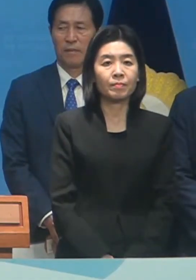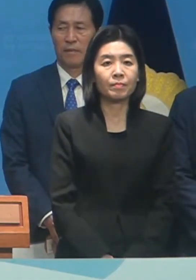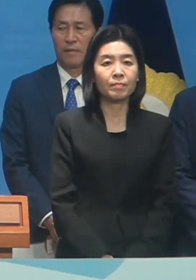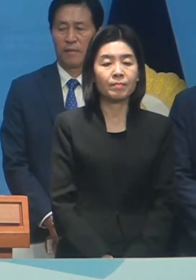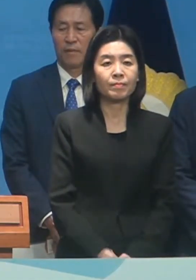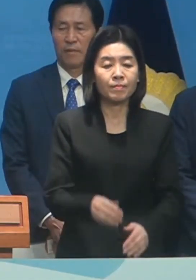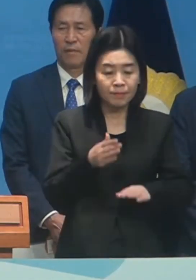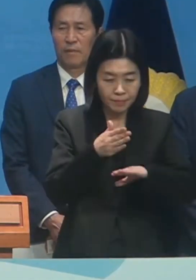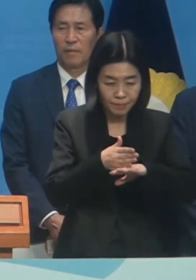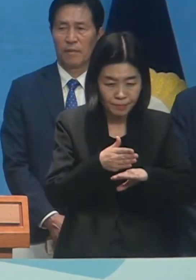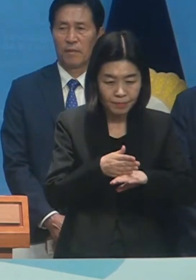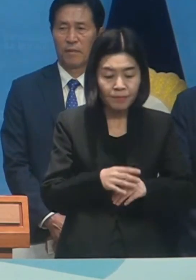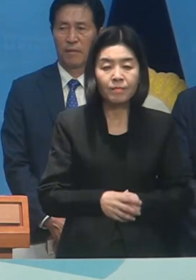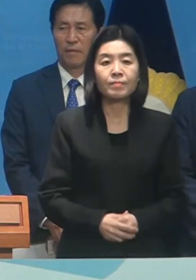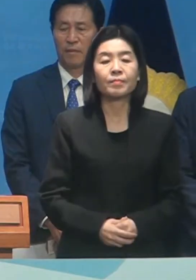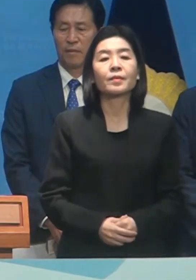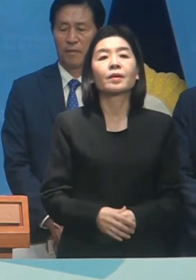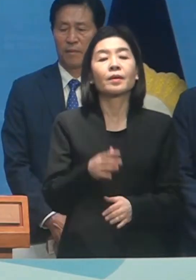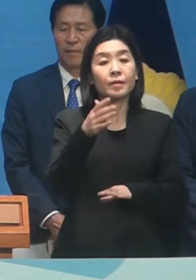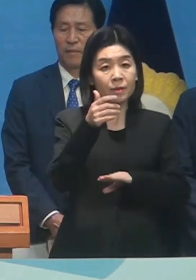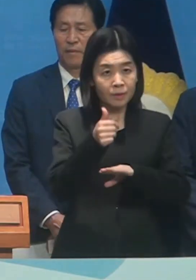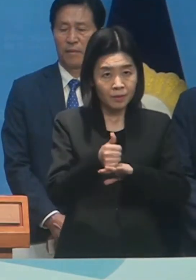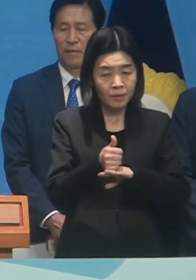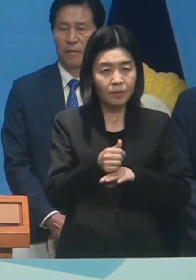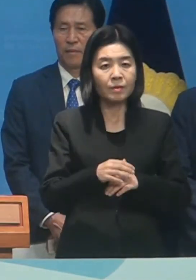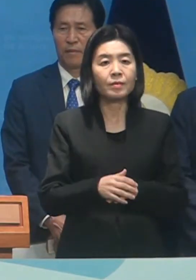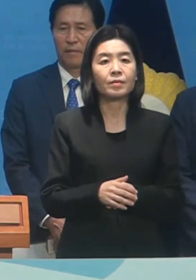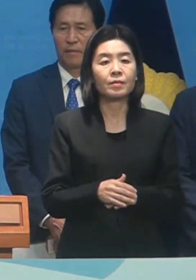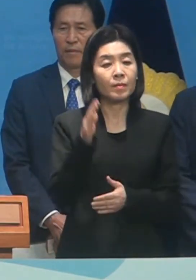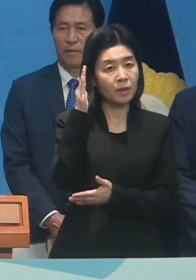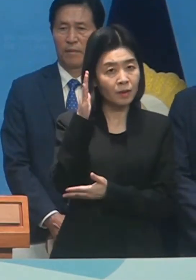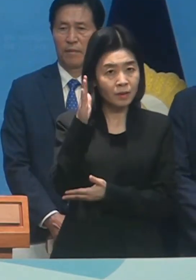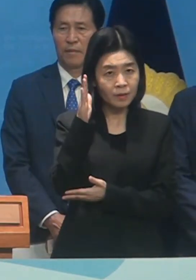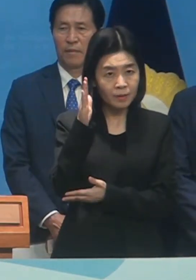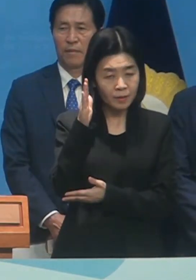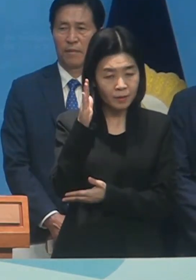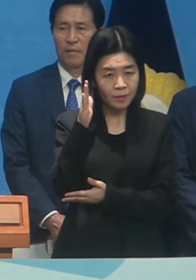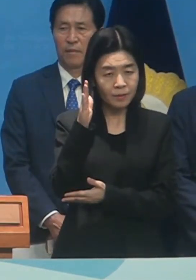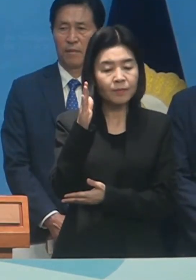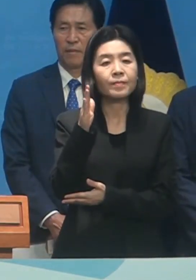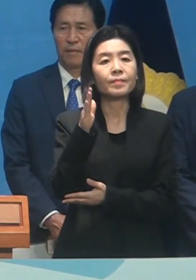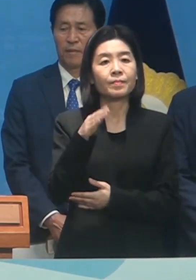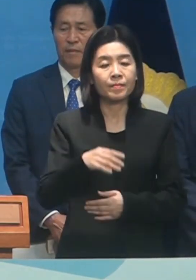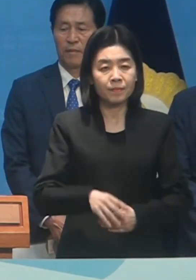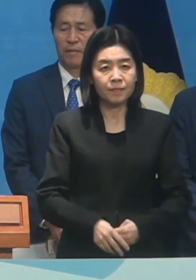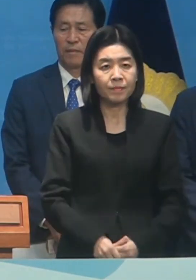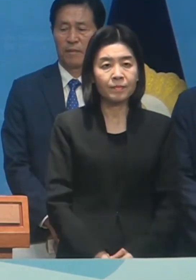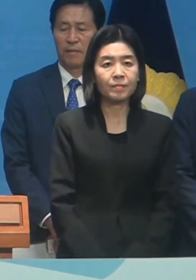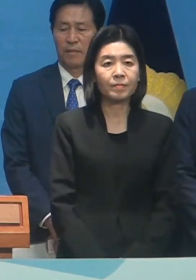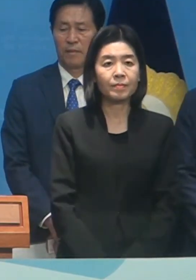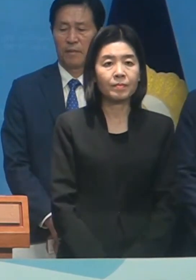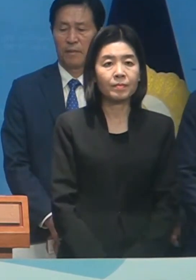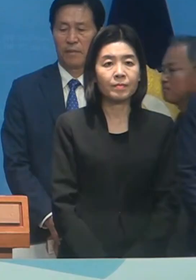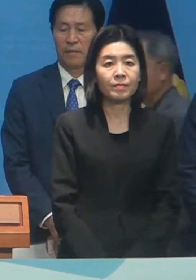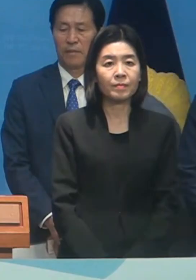예, 감사합니다. 마지막 순서로 마무리 발언 한 분 모시고 간단하게 듣도록 하겠습니다.